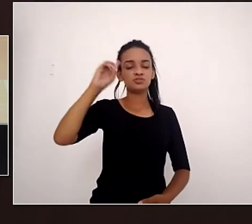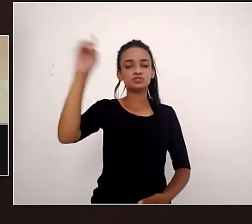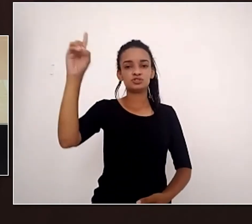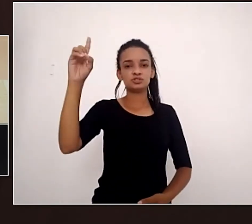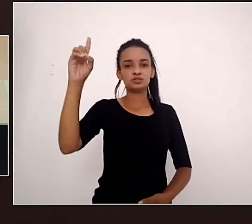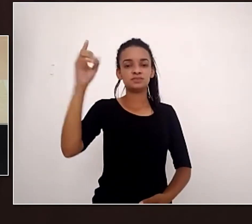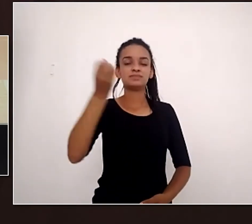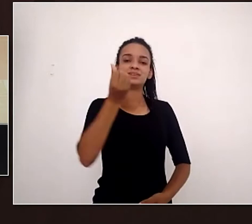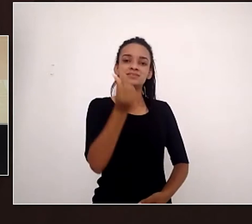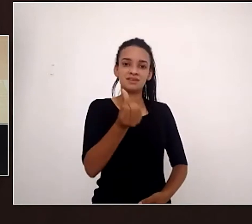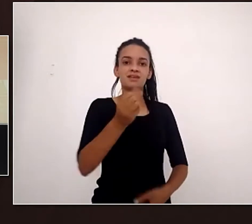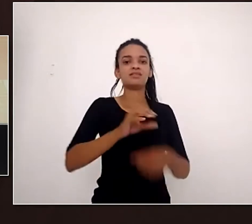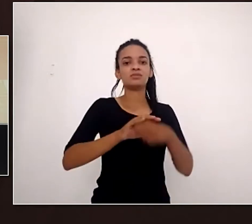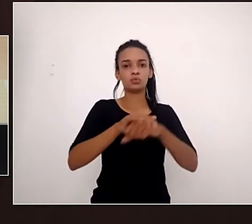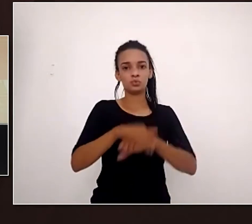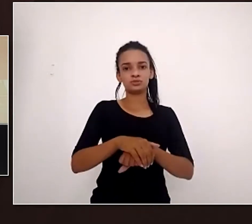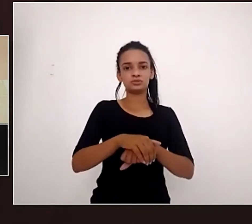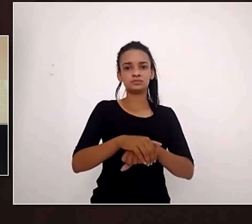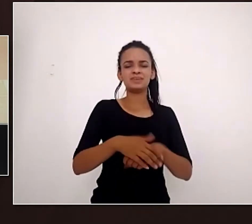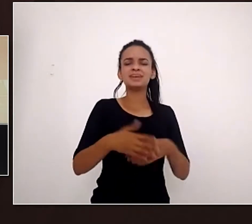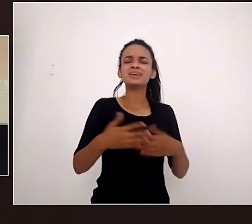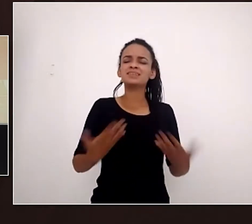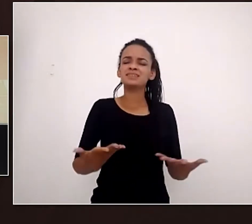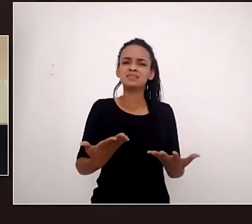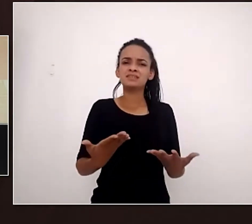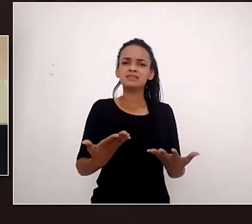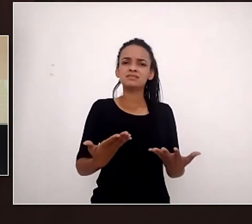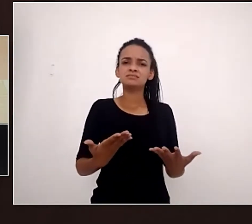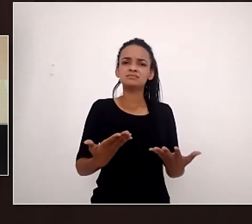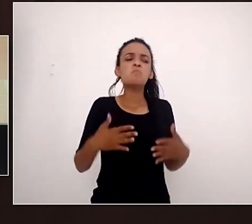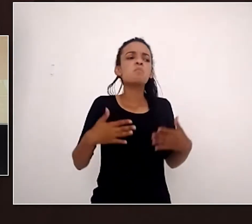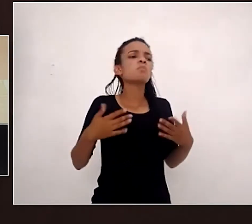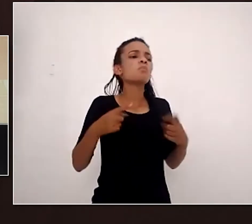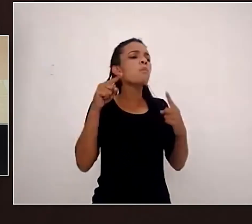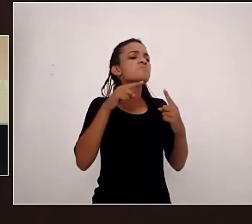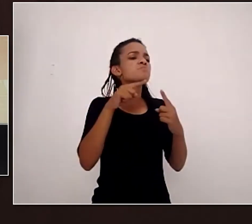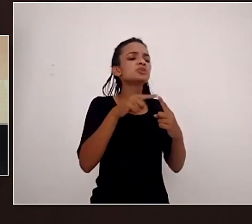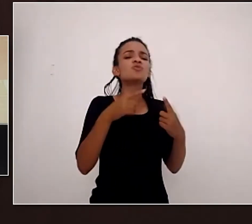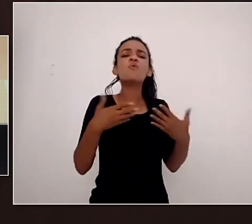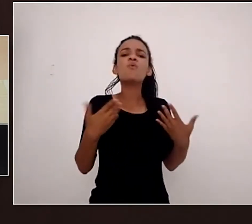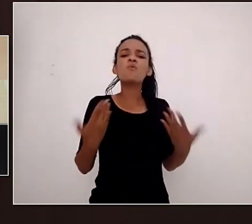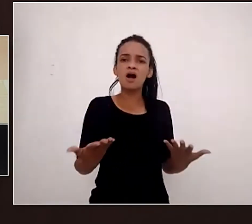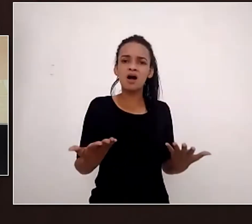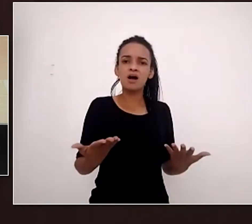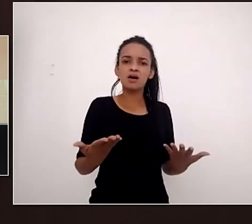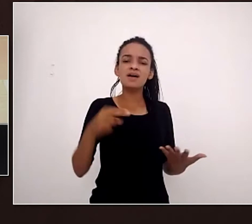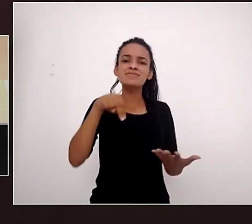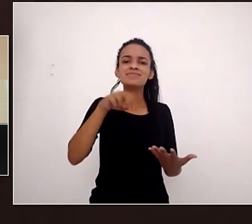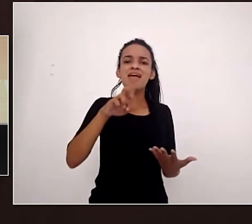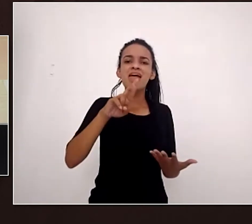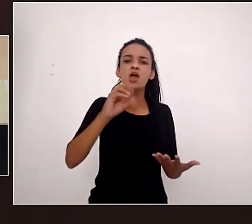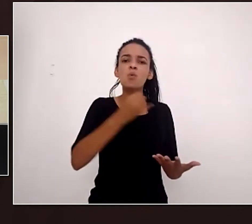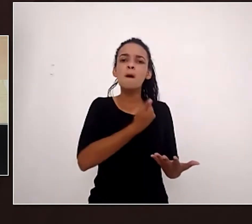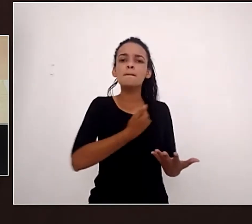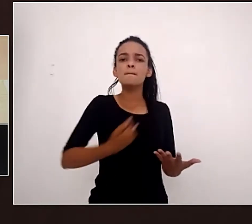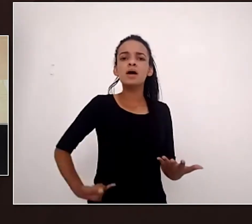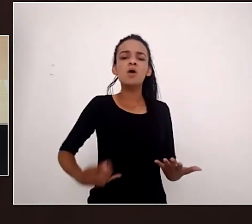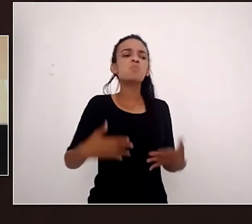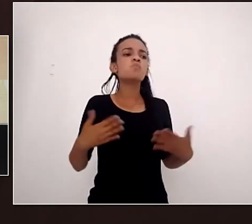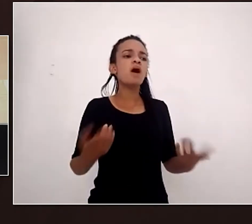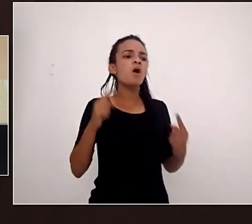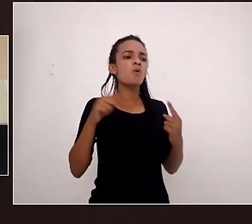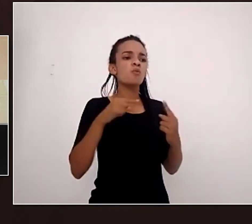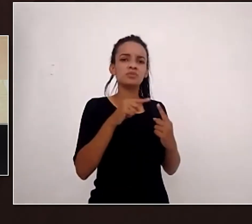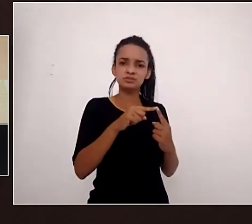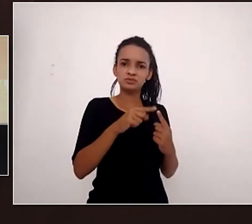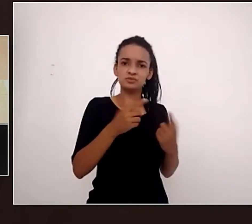do imperador Nero? Diz a história, que o imperador Nero, ele queria fazer